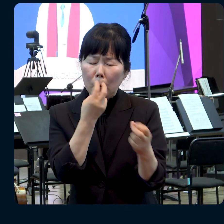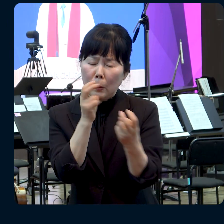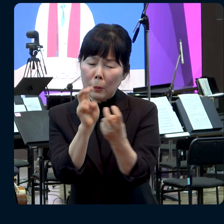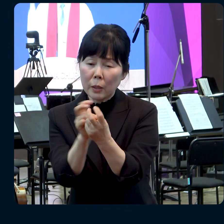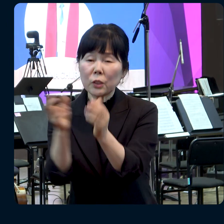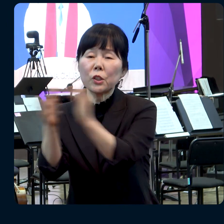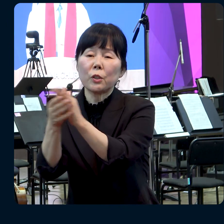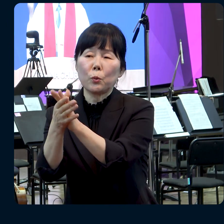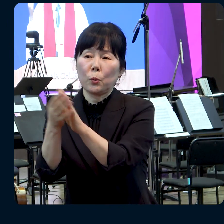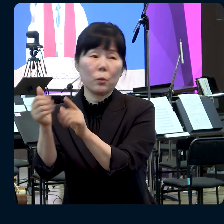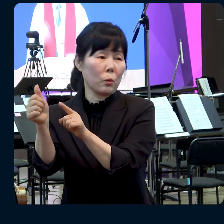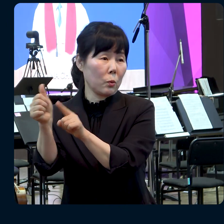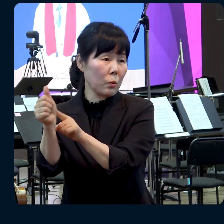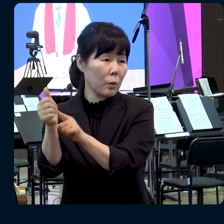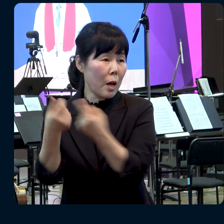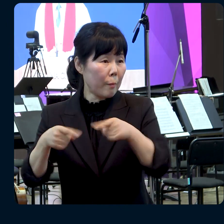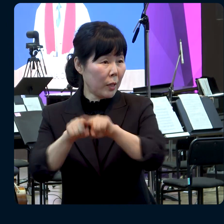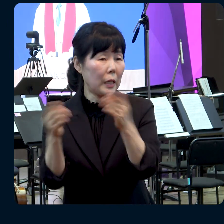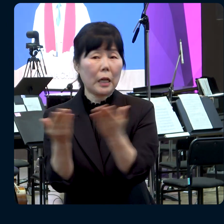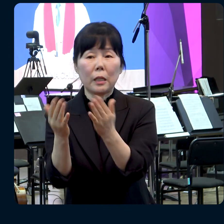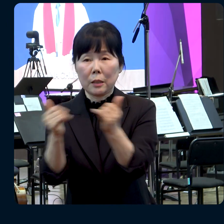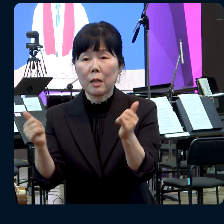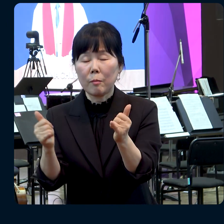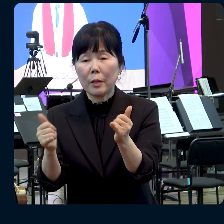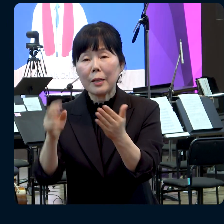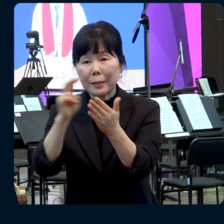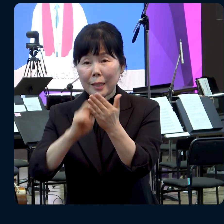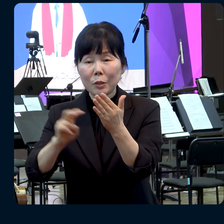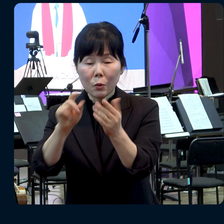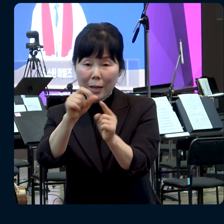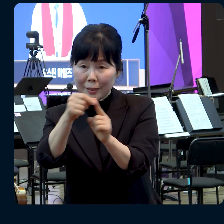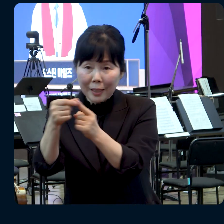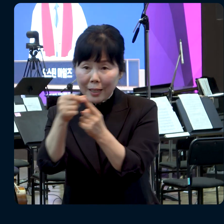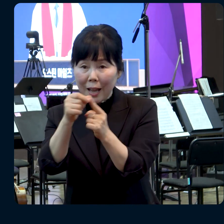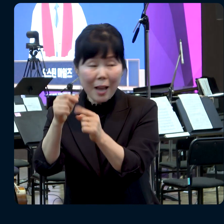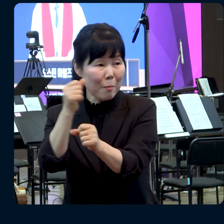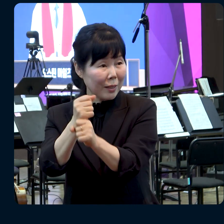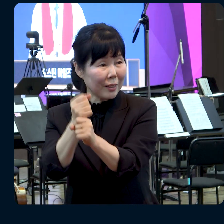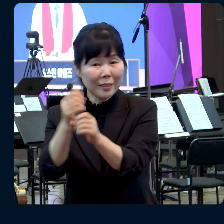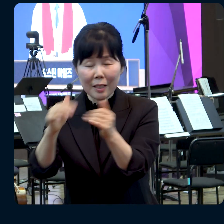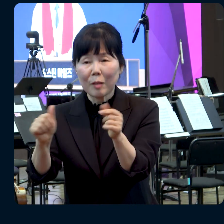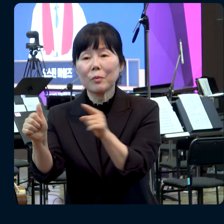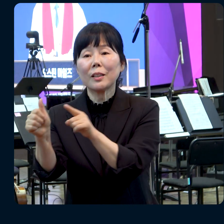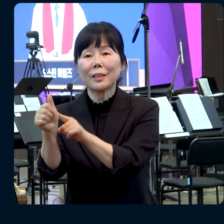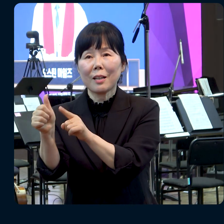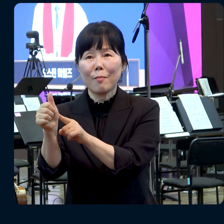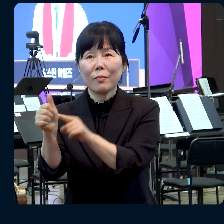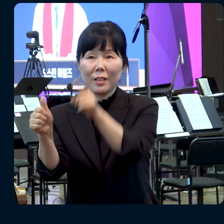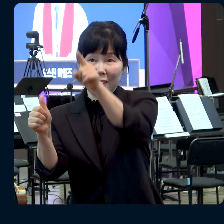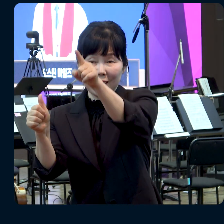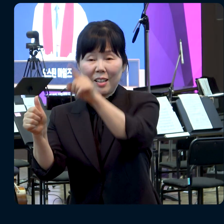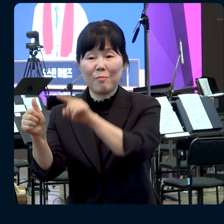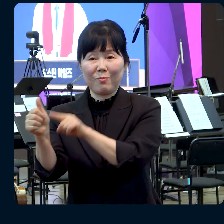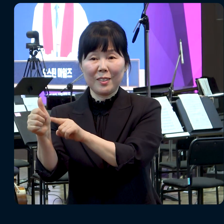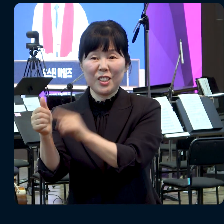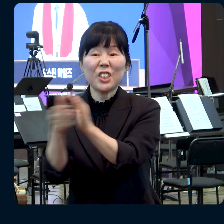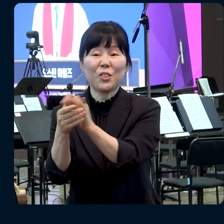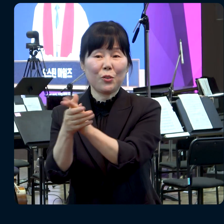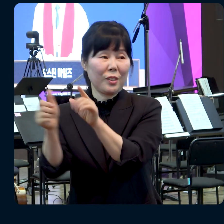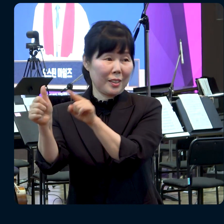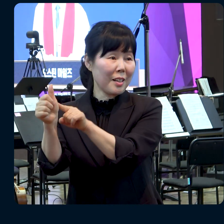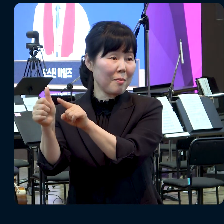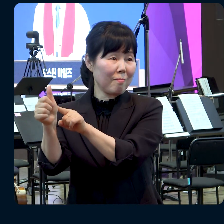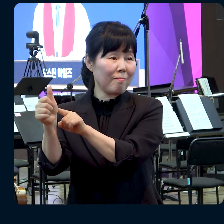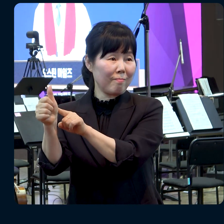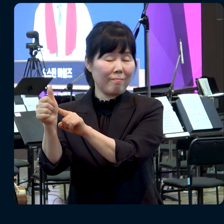친구이고 또 동역자인 찬송가 작가인 어스틴 마일즈라고 하는 사람을